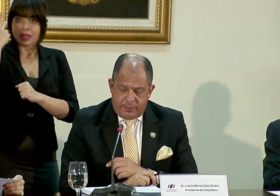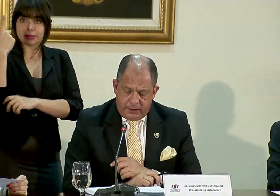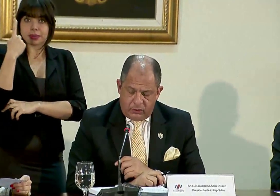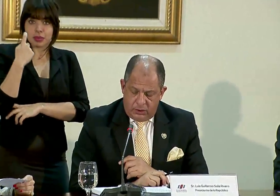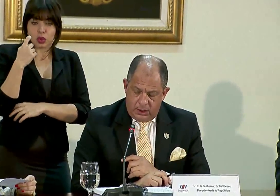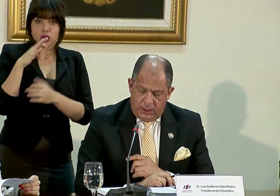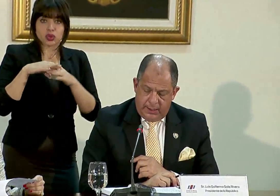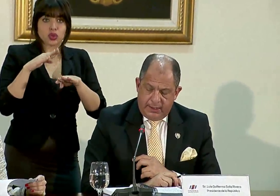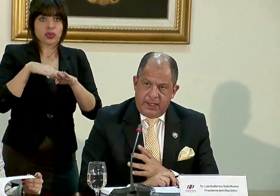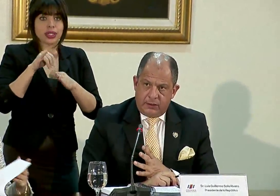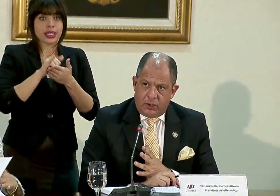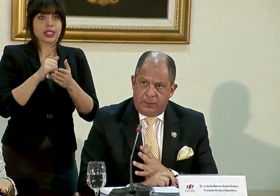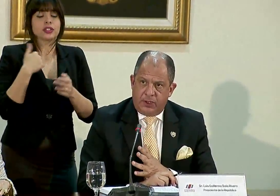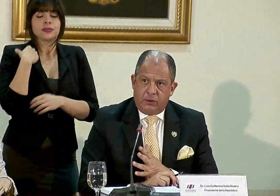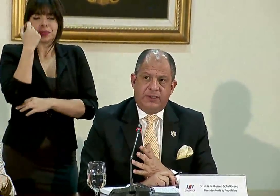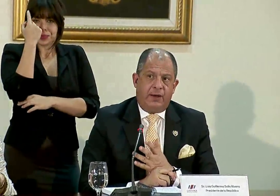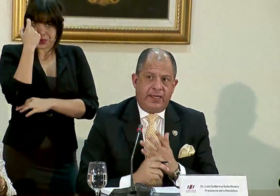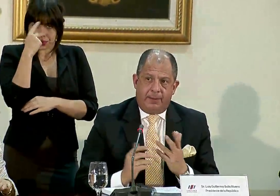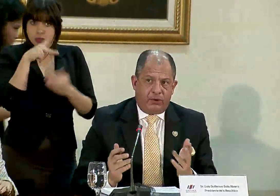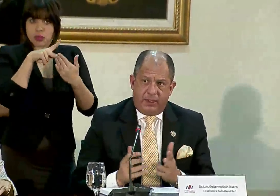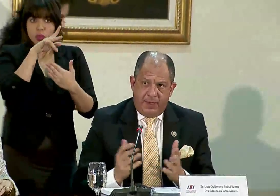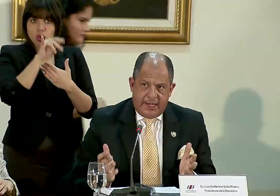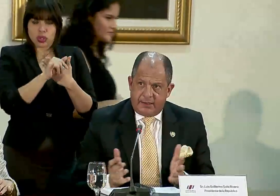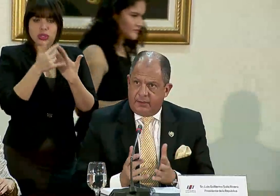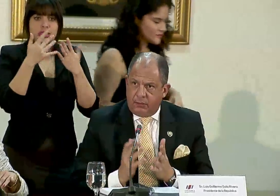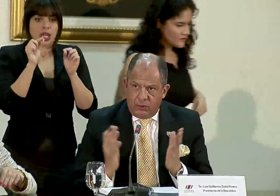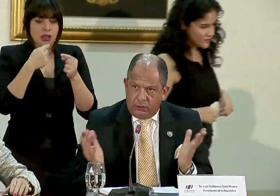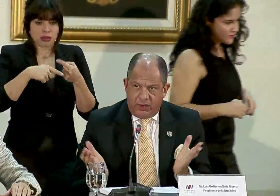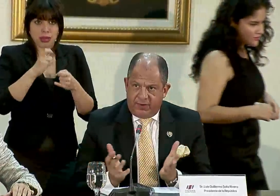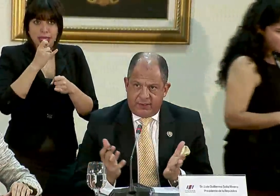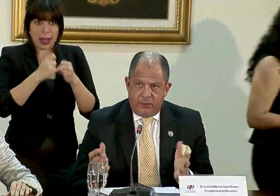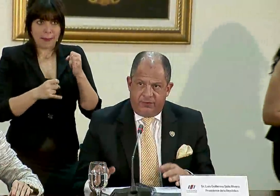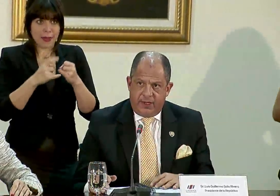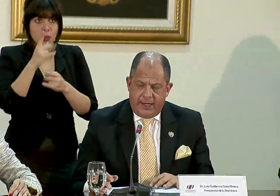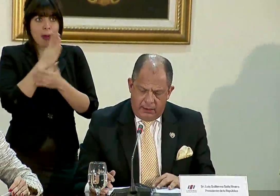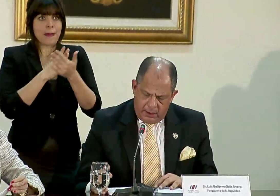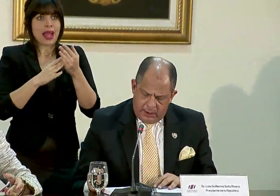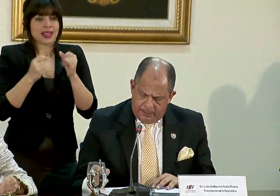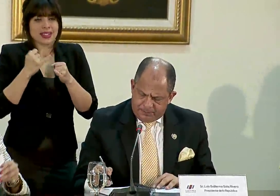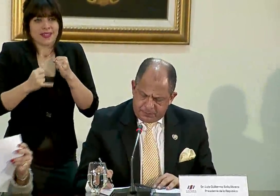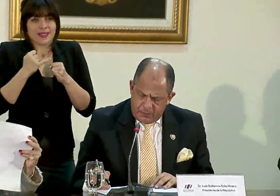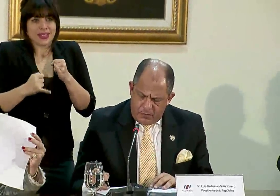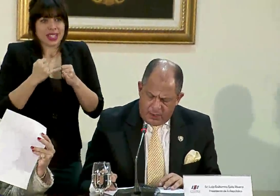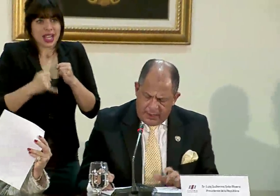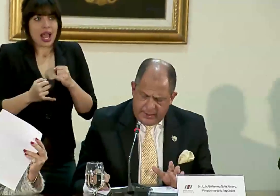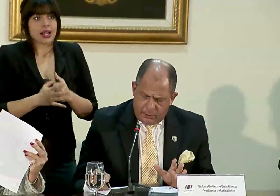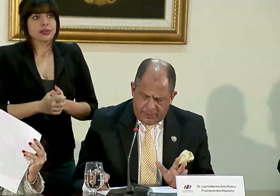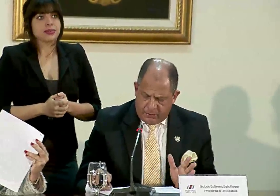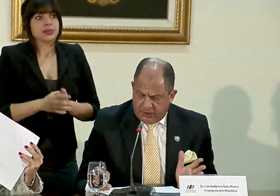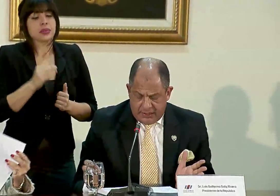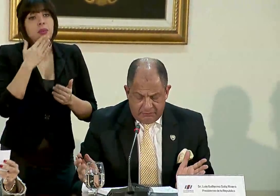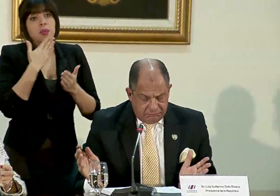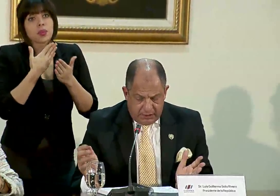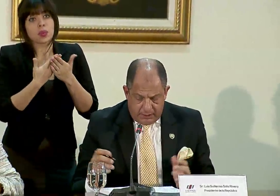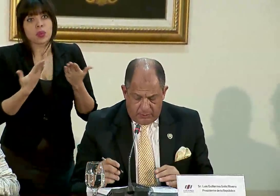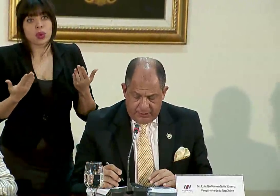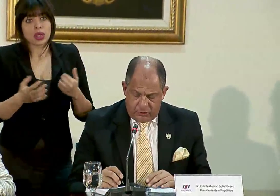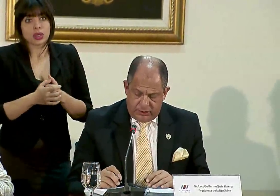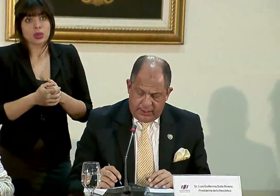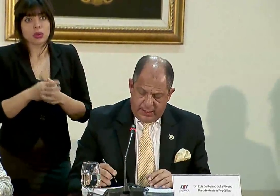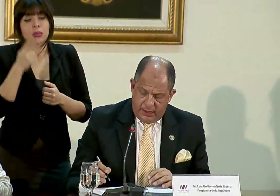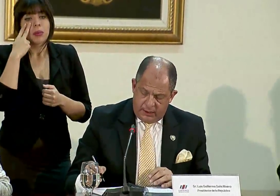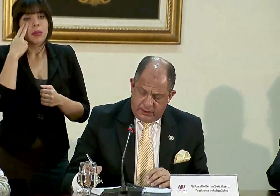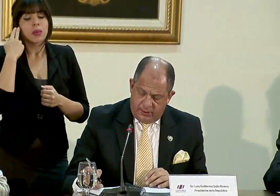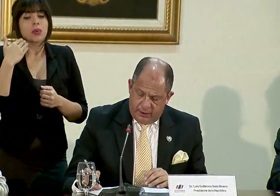preguntó al respecto entiendo que el proyecto estaba ya por terminarse en una fase muy final y voy a preguntar en qué